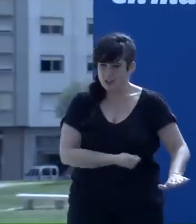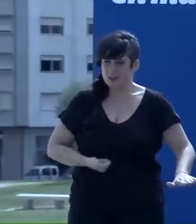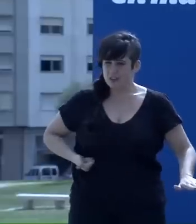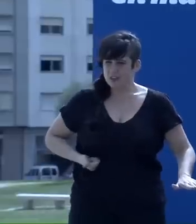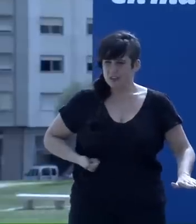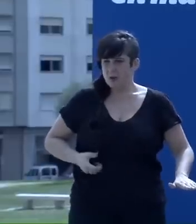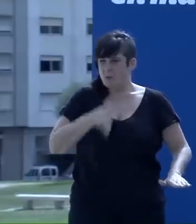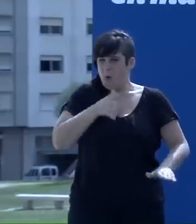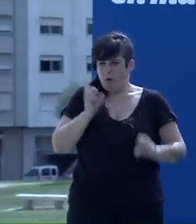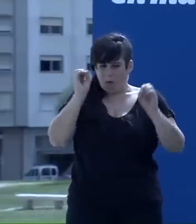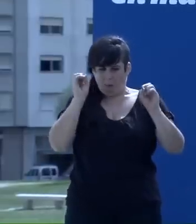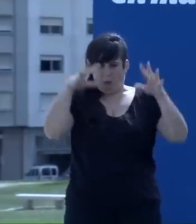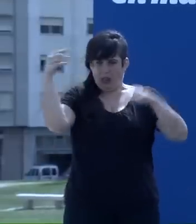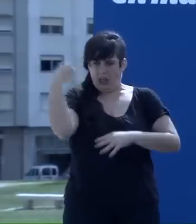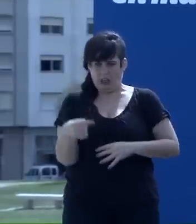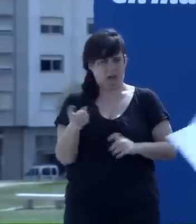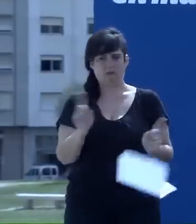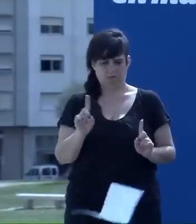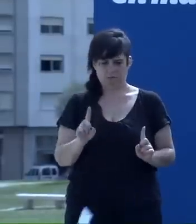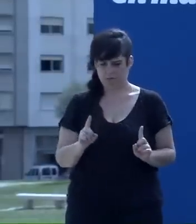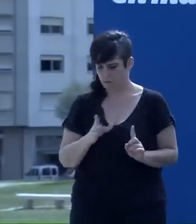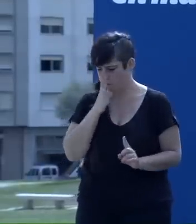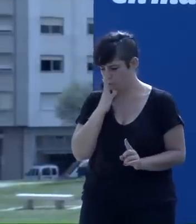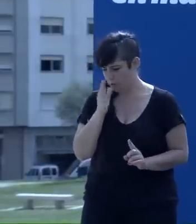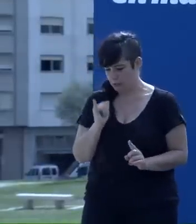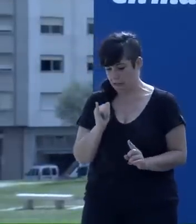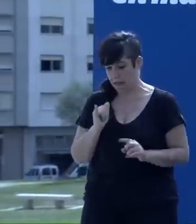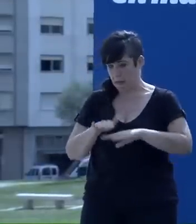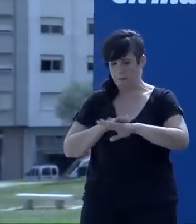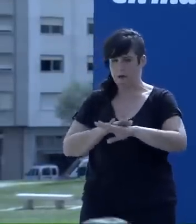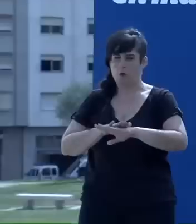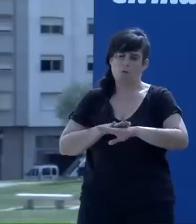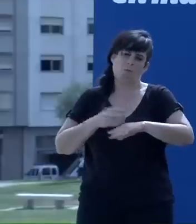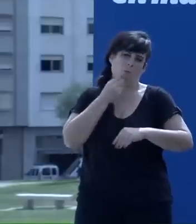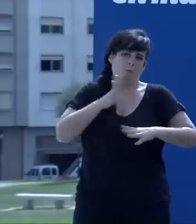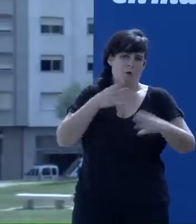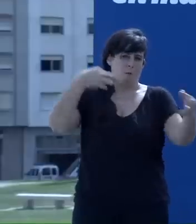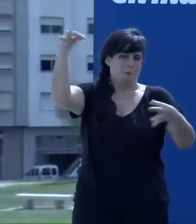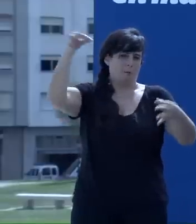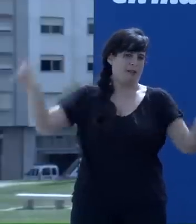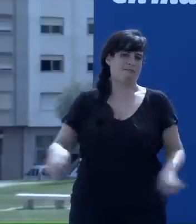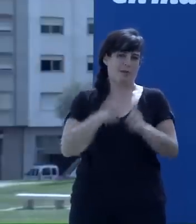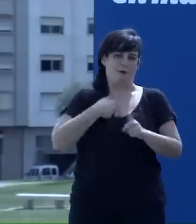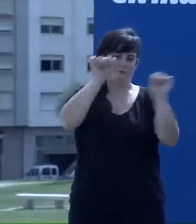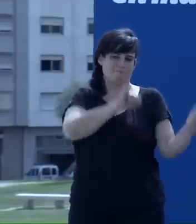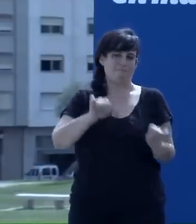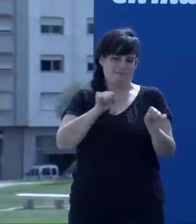ten causas. Eu estou reflexionando moito... Perdón, dá igual a chuleta, voume defender como poida.